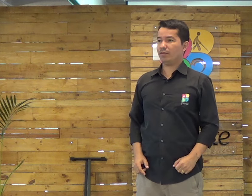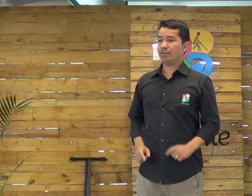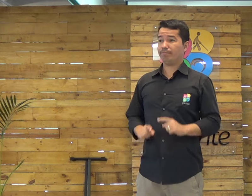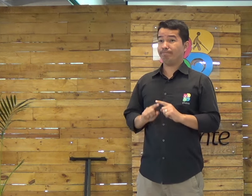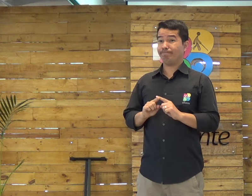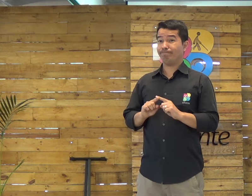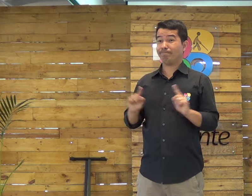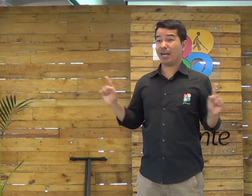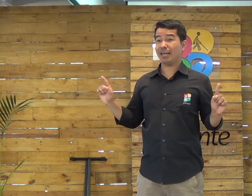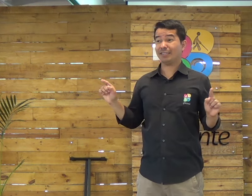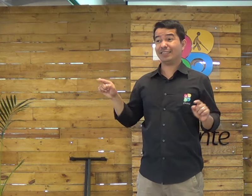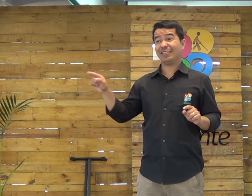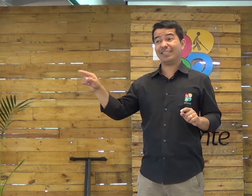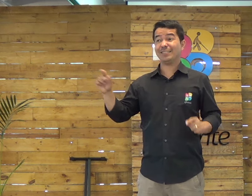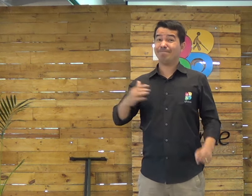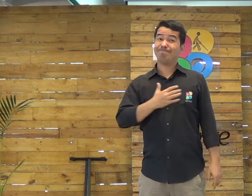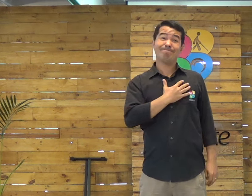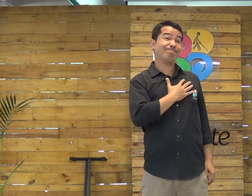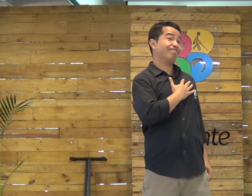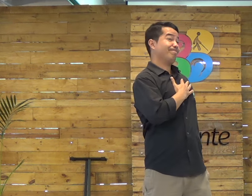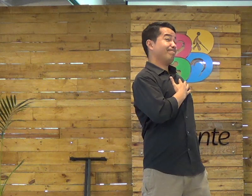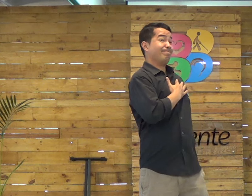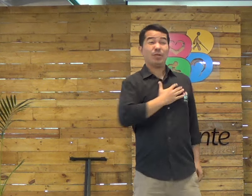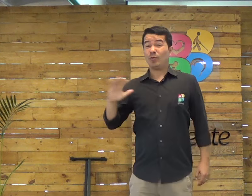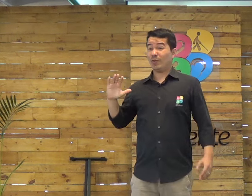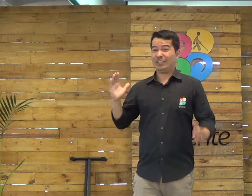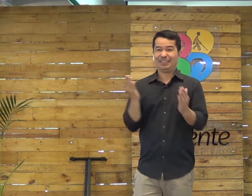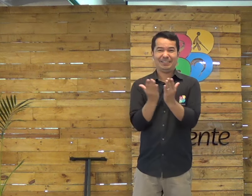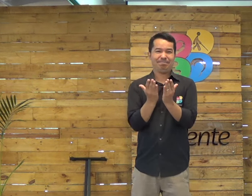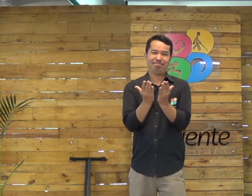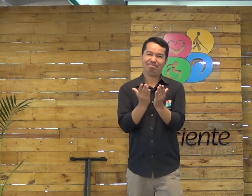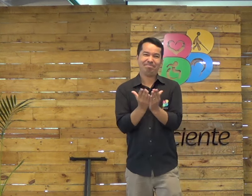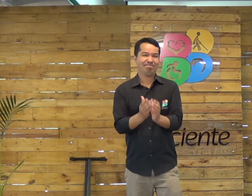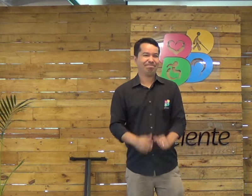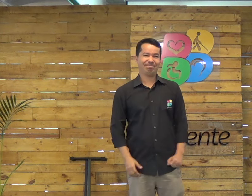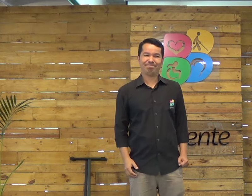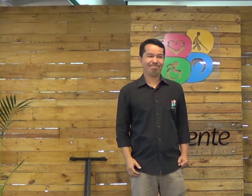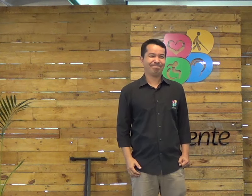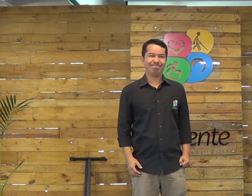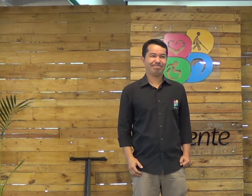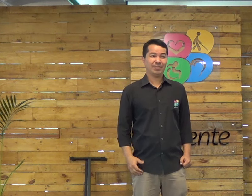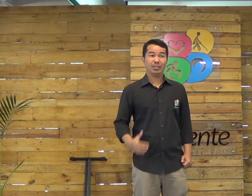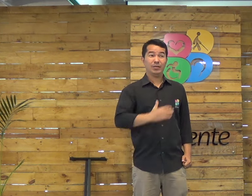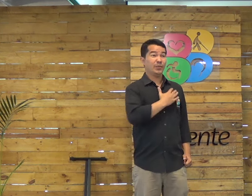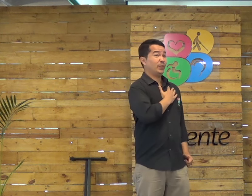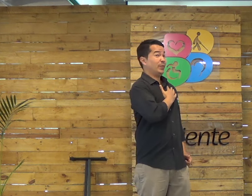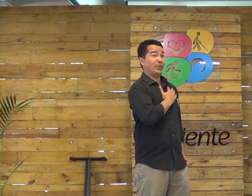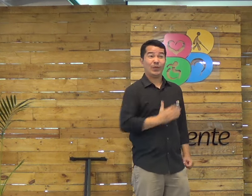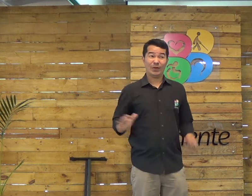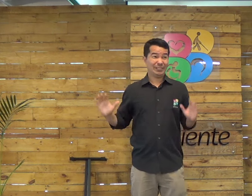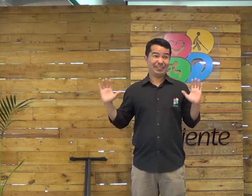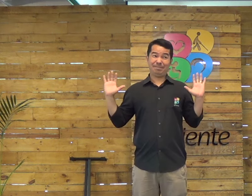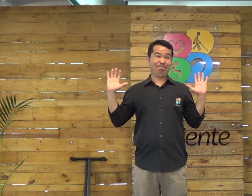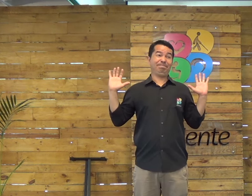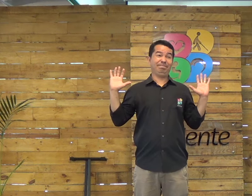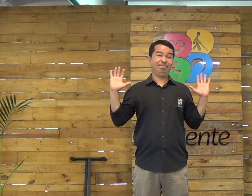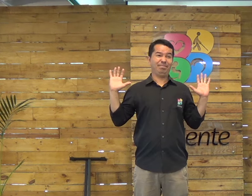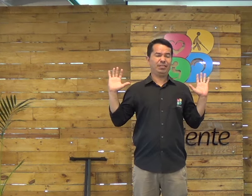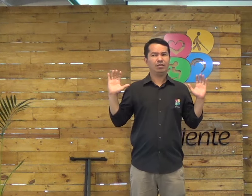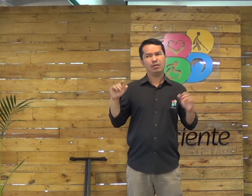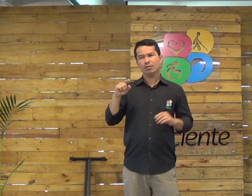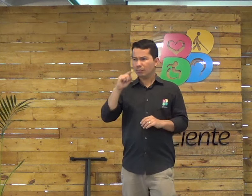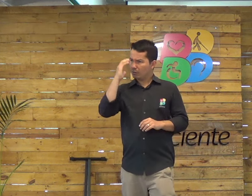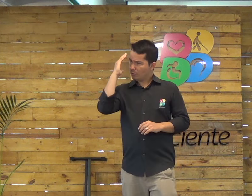mais, estudar. Mas Paulo não gostava dos cristãos. Apesar de tudo isso, ele odiava